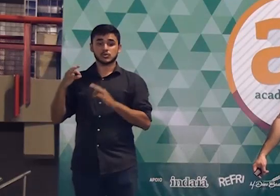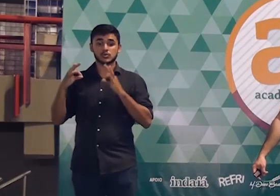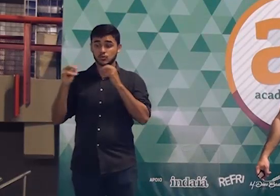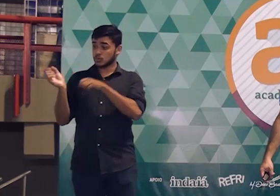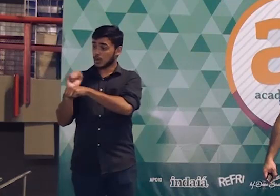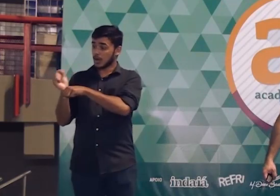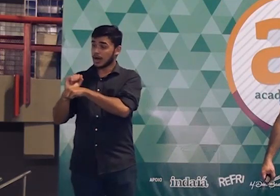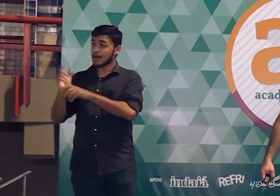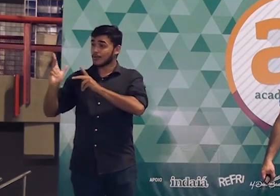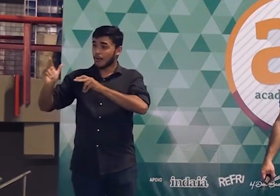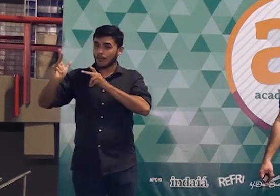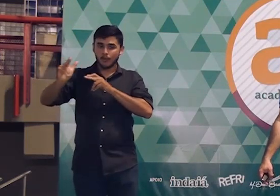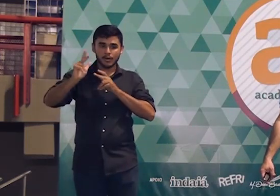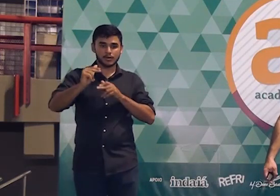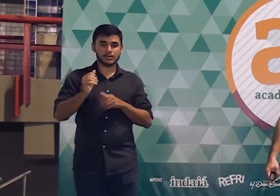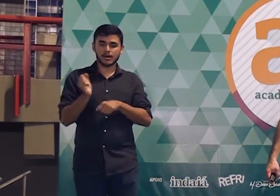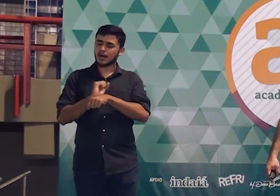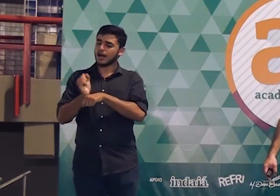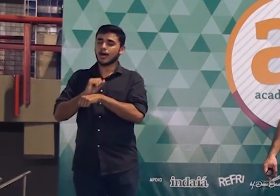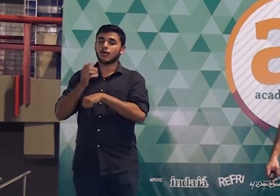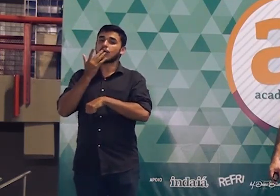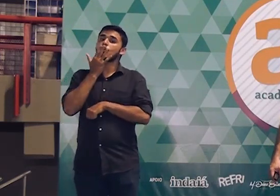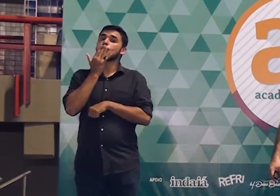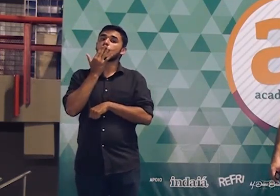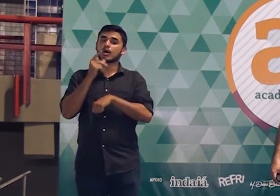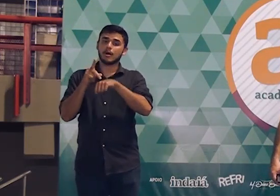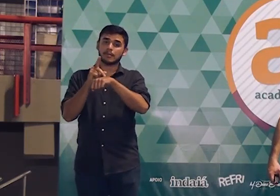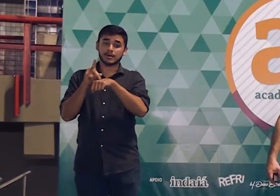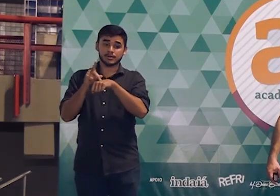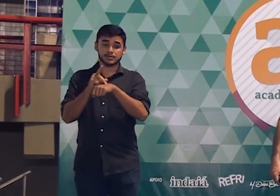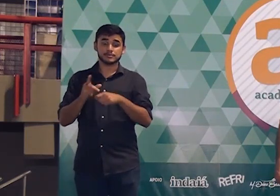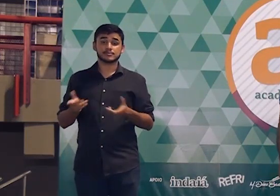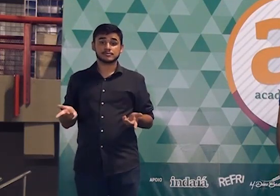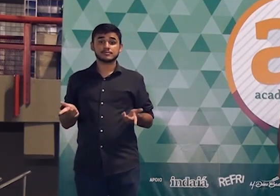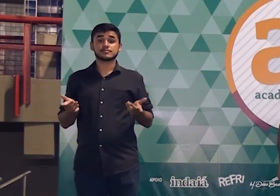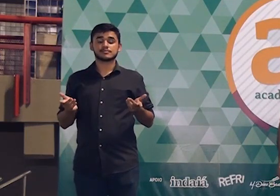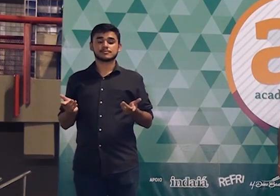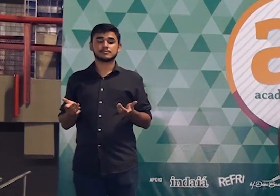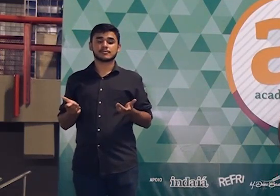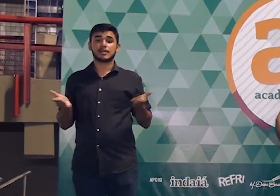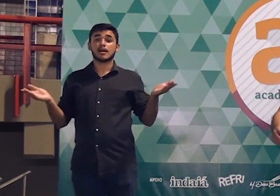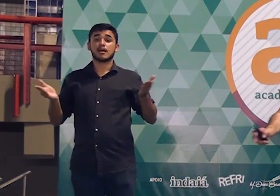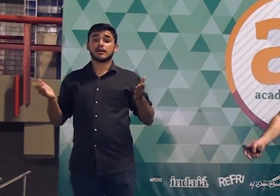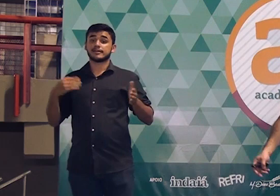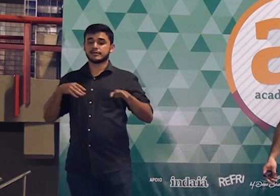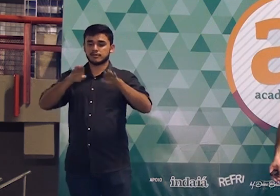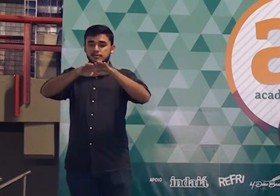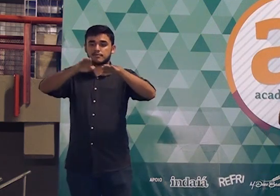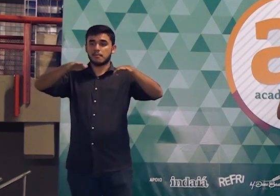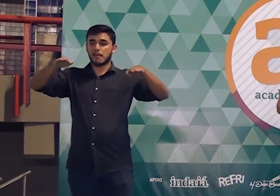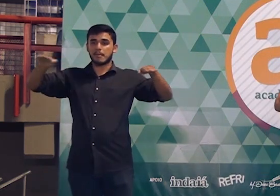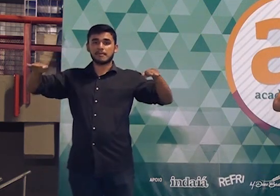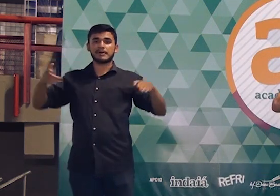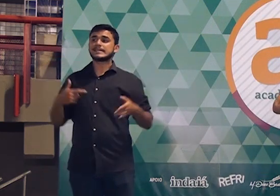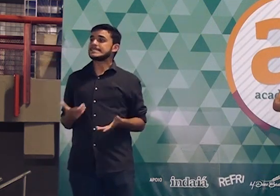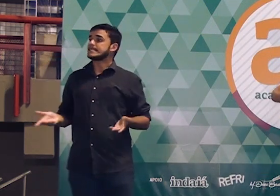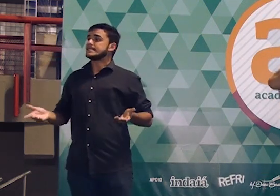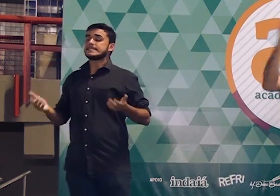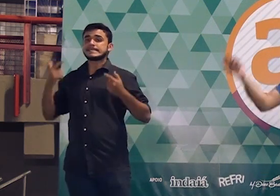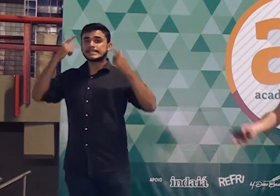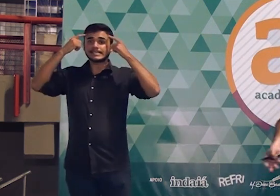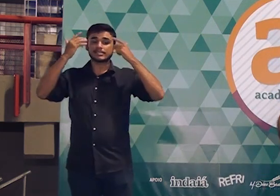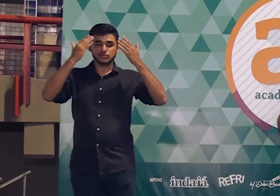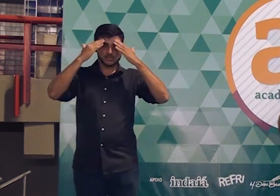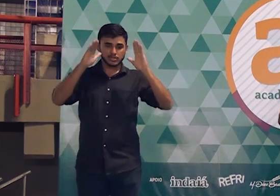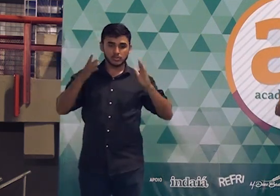eram iguais, todos os carros eram pretos. Imagine você chegar num estacionamento e o carro não tinha alarme, e você não sabe qual é